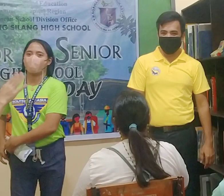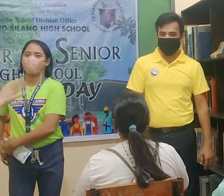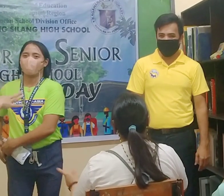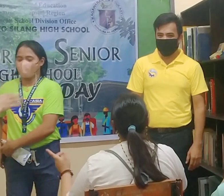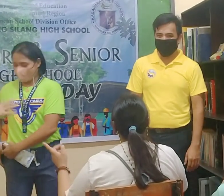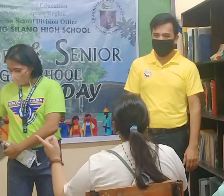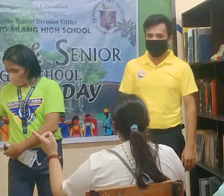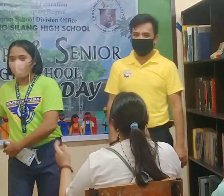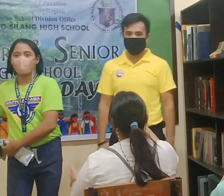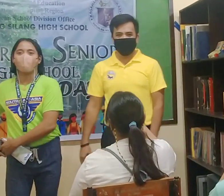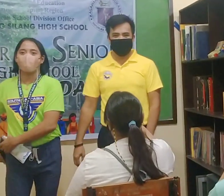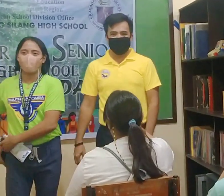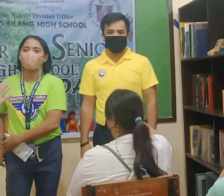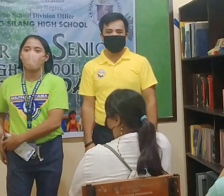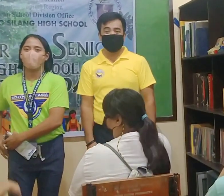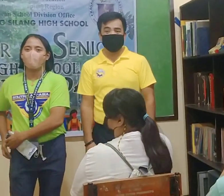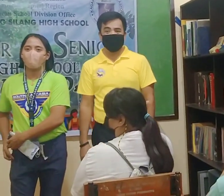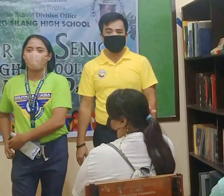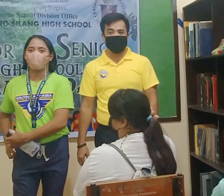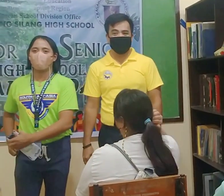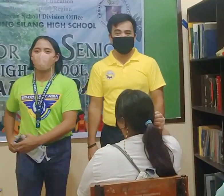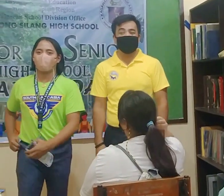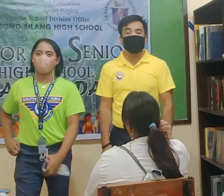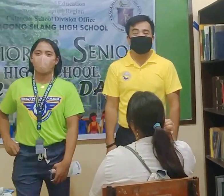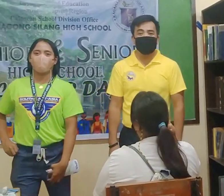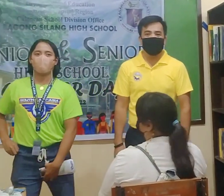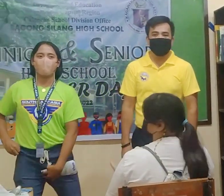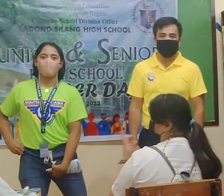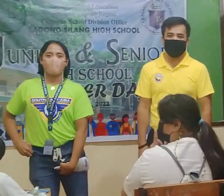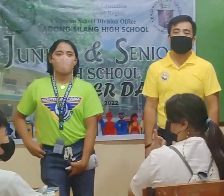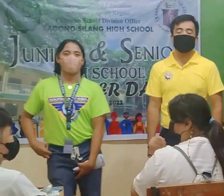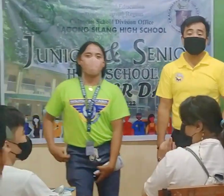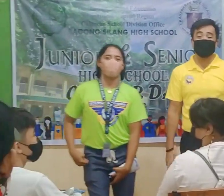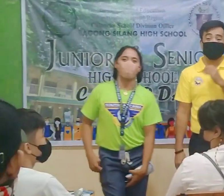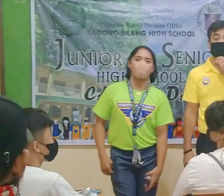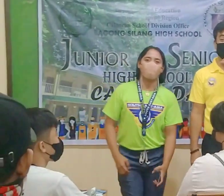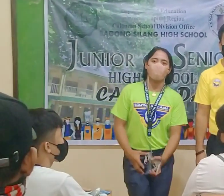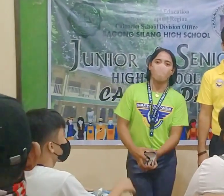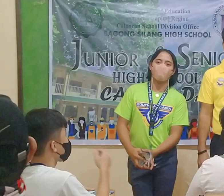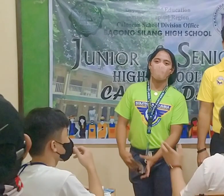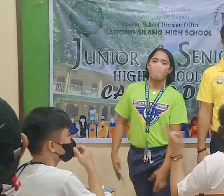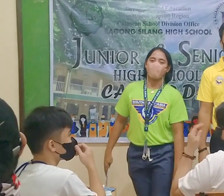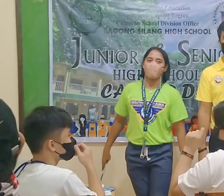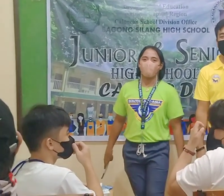yung nagturo sa amin sa sign language sa Santo Niño. Sa Santo